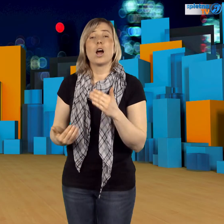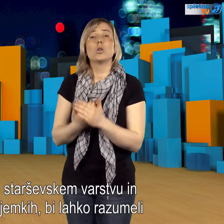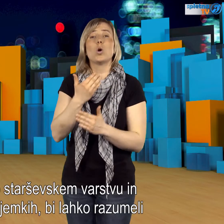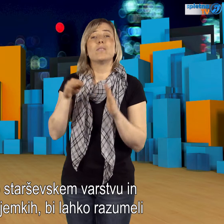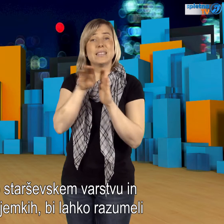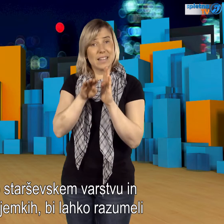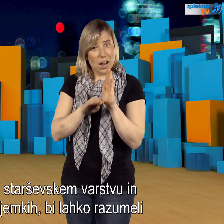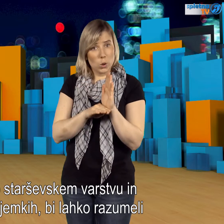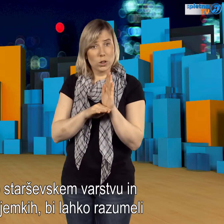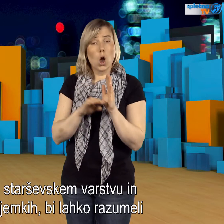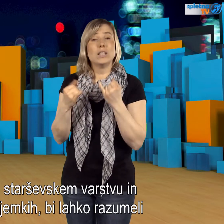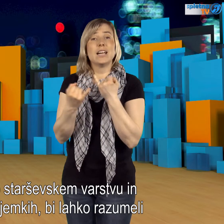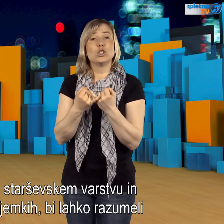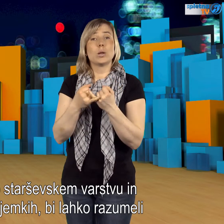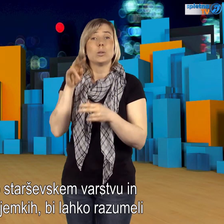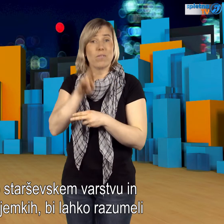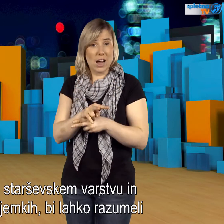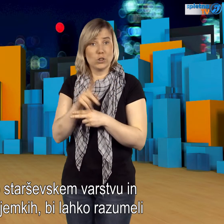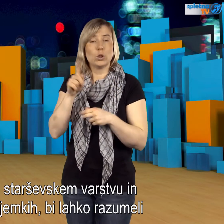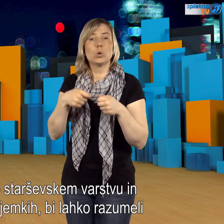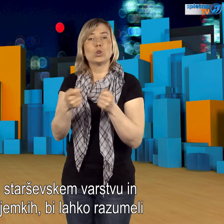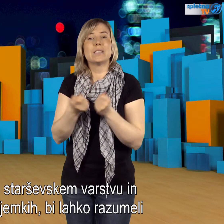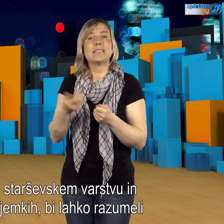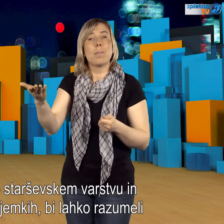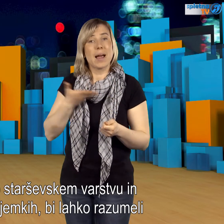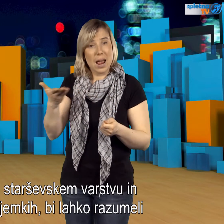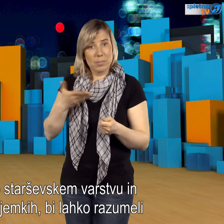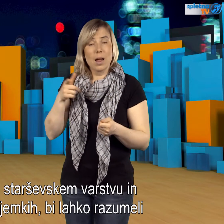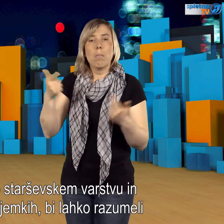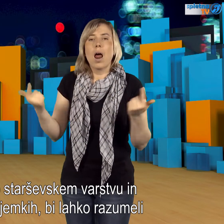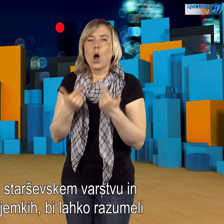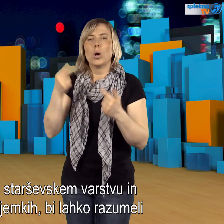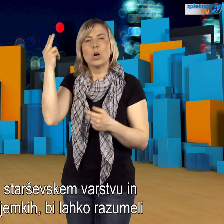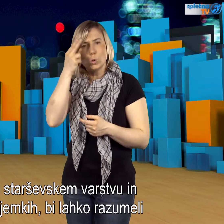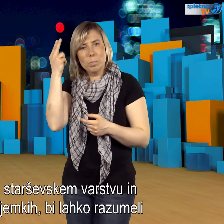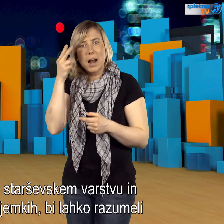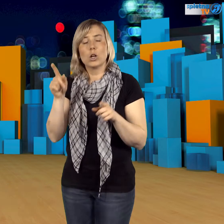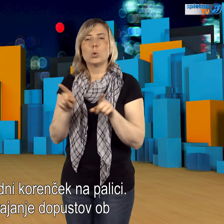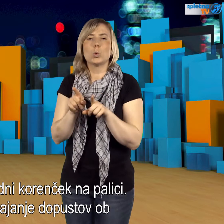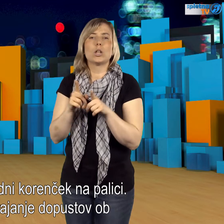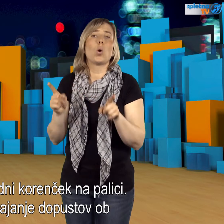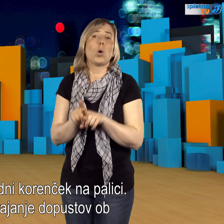Novi zakon o starševskem varstvu in družinskih prejemkih bi lahko razumeli tudi kot vladni korenček na